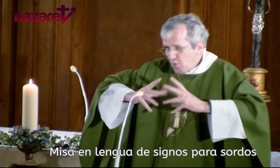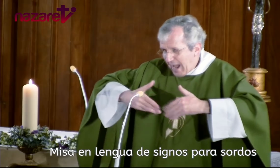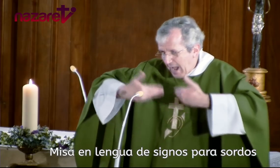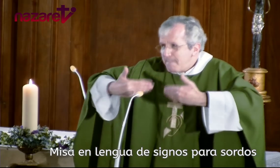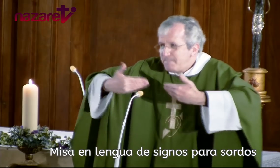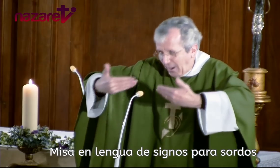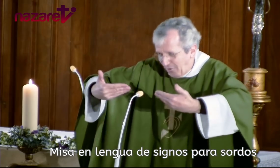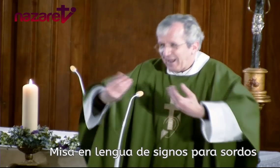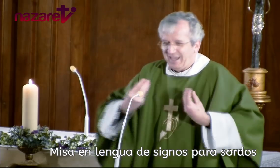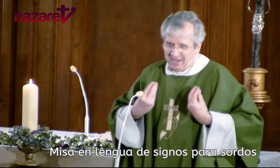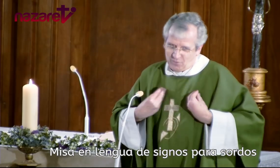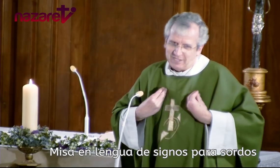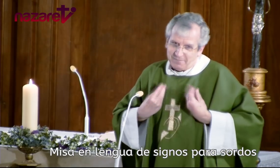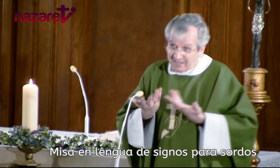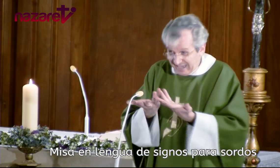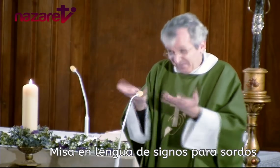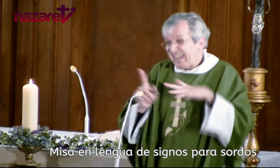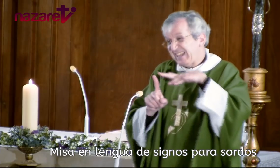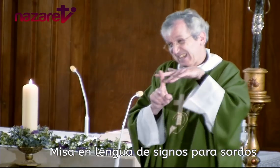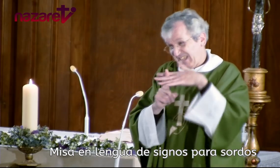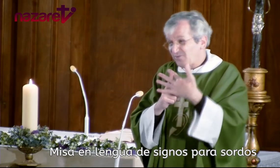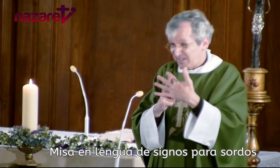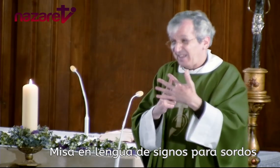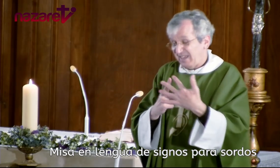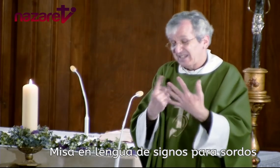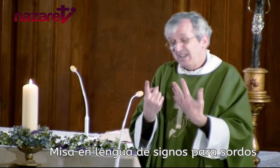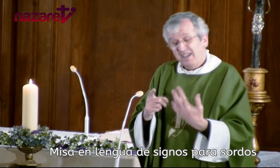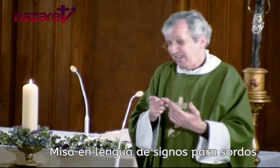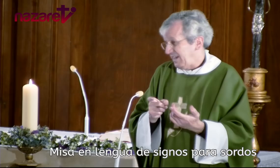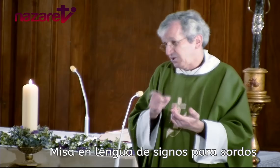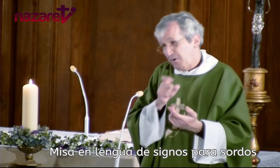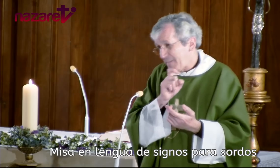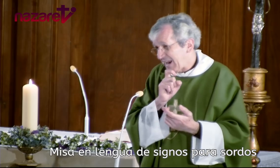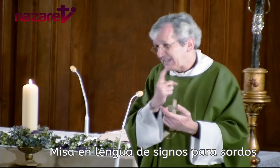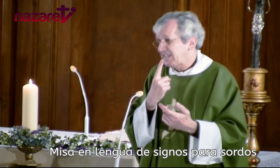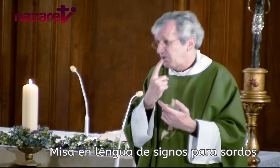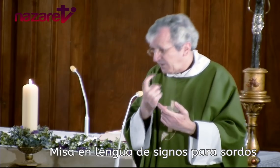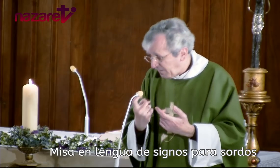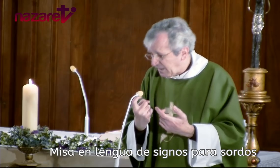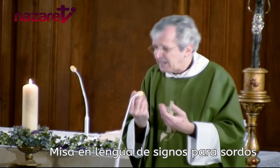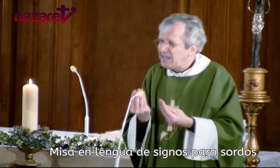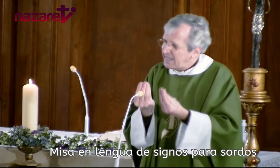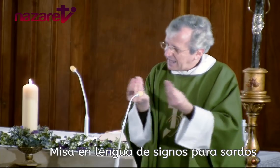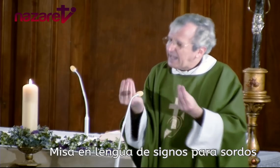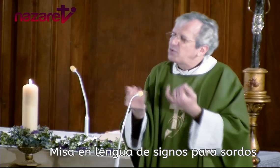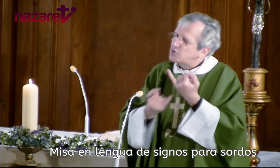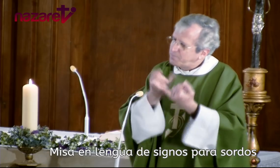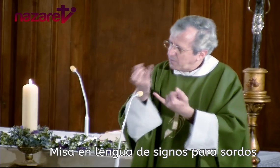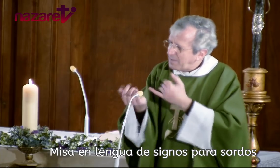una mejora en nuestra vida, en esas circunstancias que son malas, que son difíciles, que hay tantos problemas